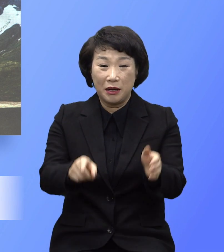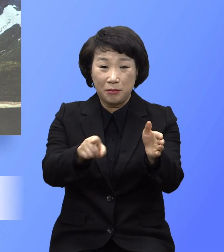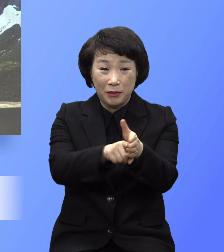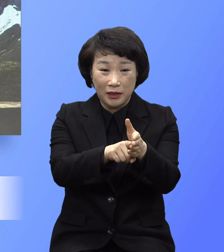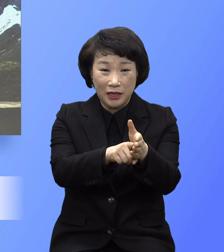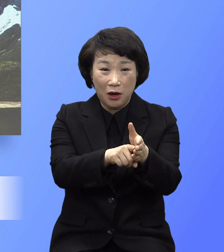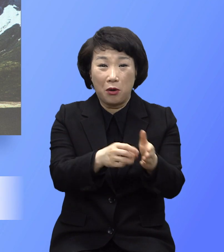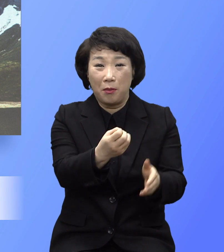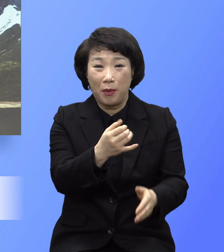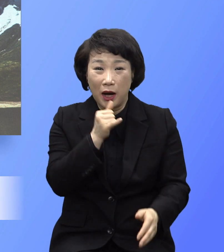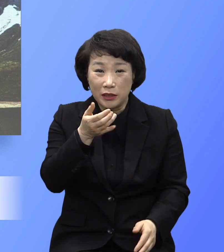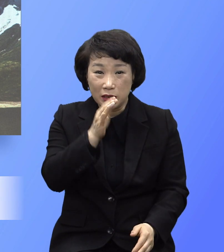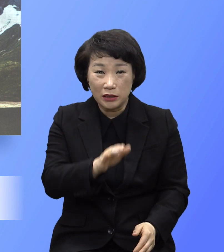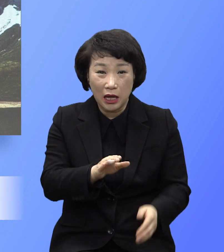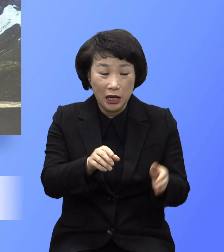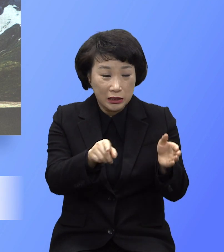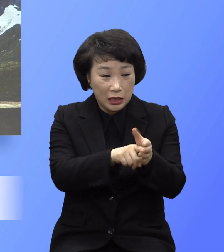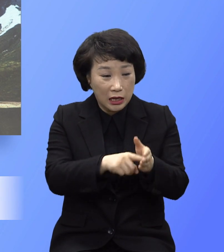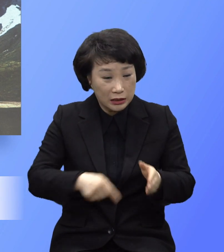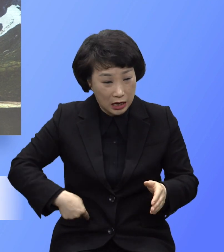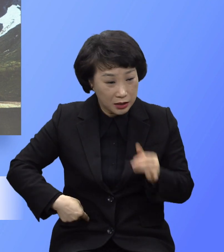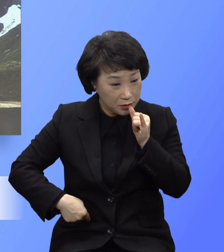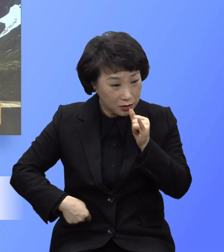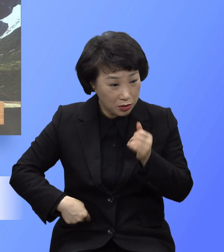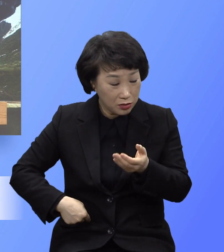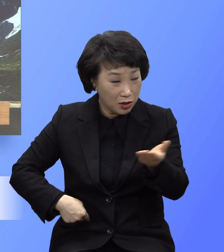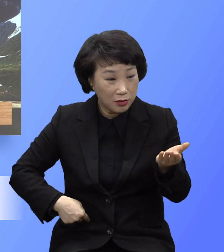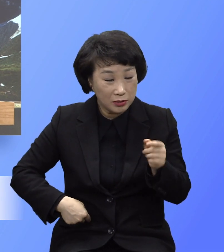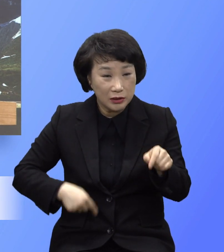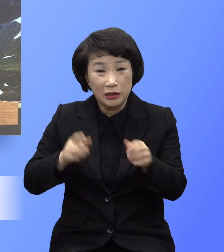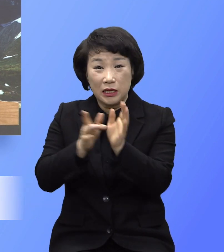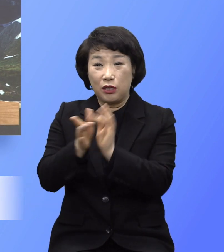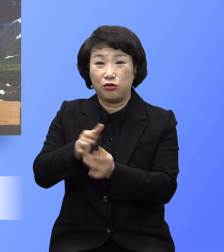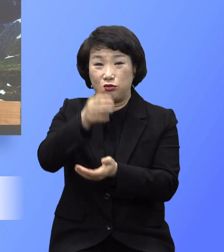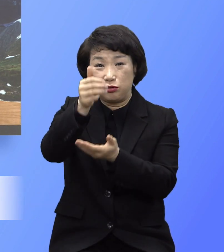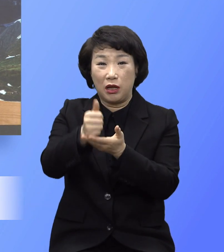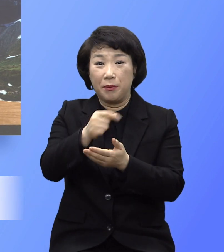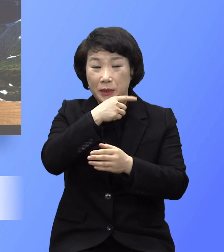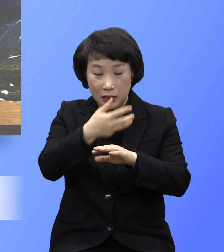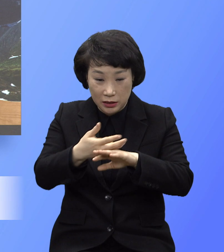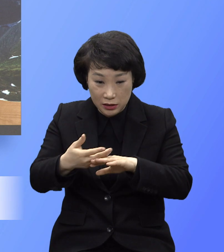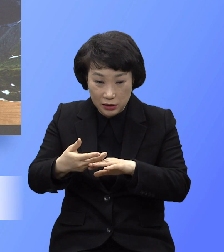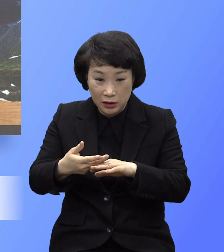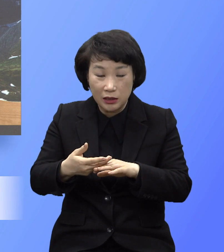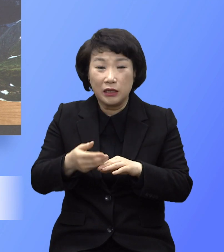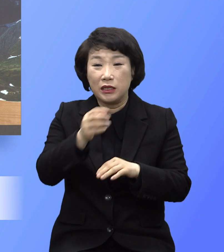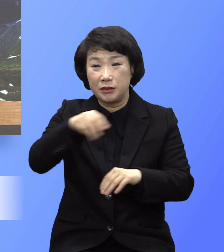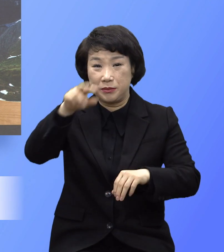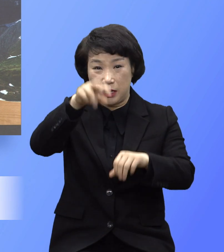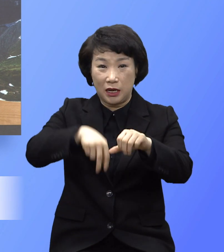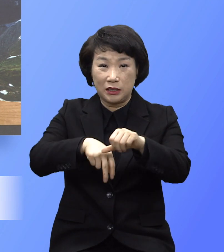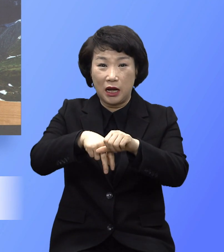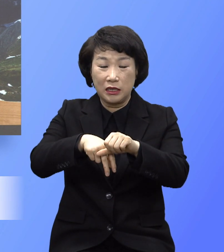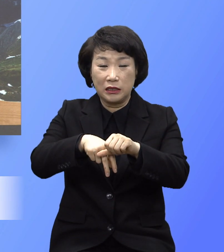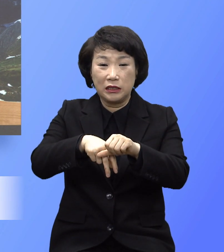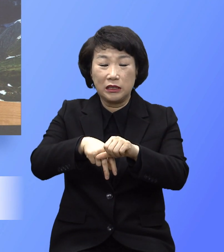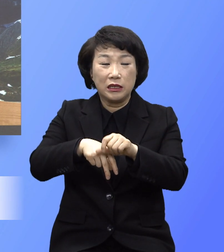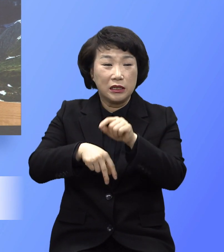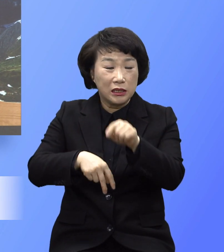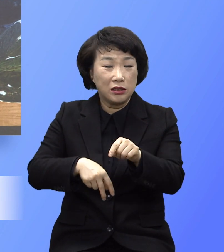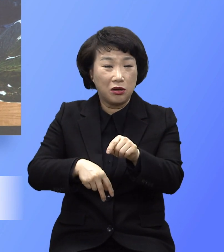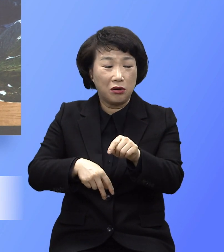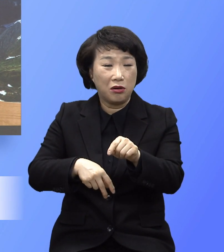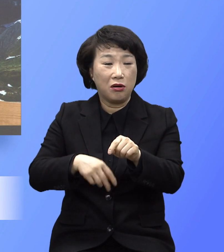믿노라 하는 사람들이 신앙 양심을 가지고 예수 그리스도의 피 흘리시는 십자가의 그